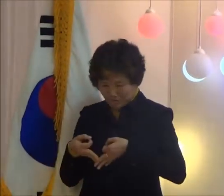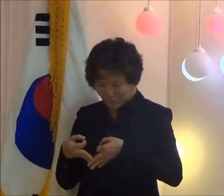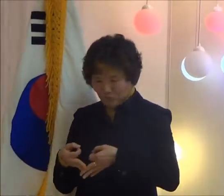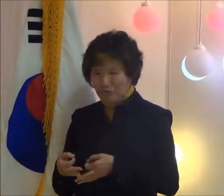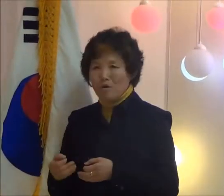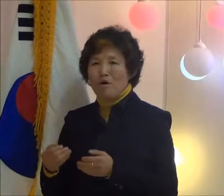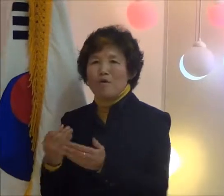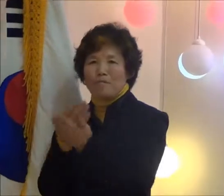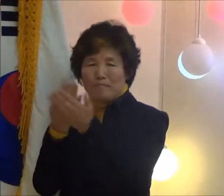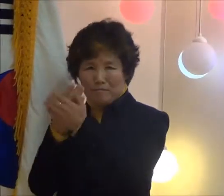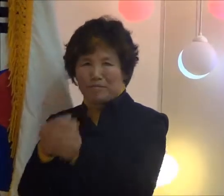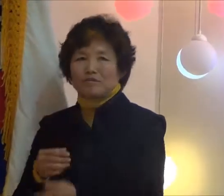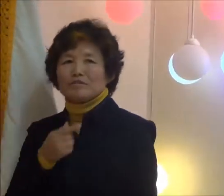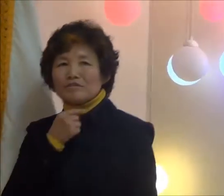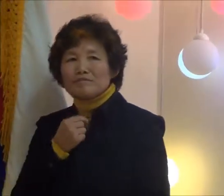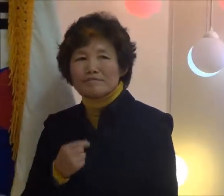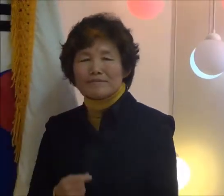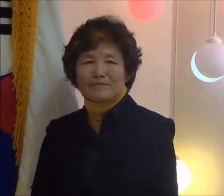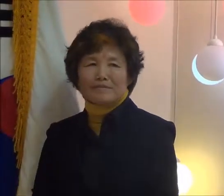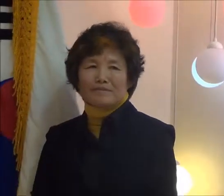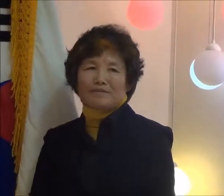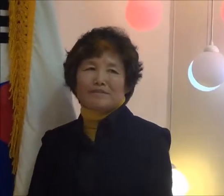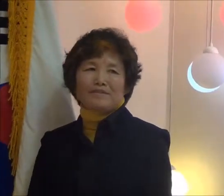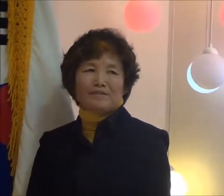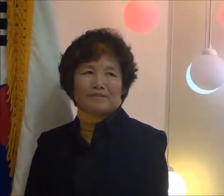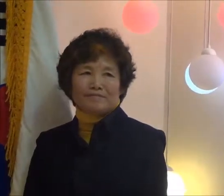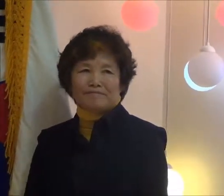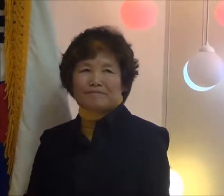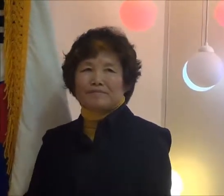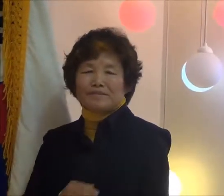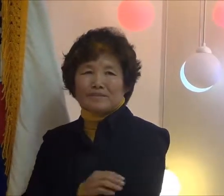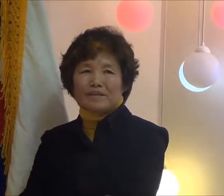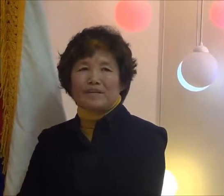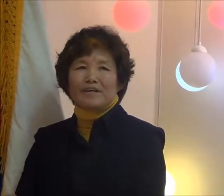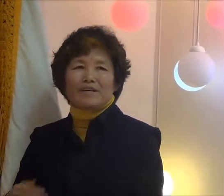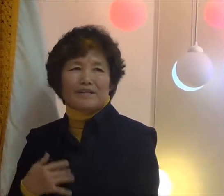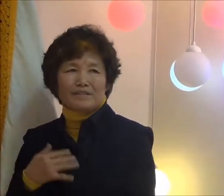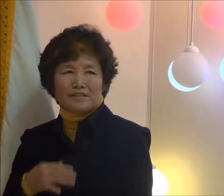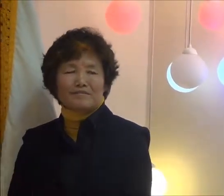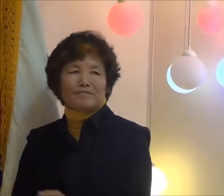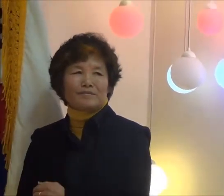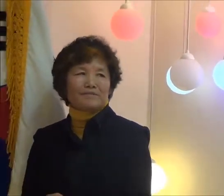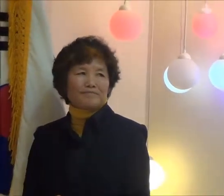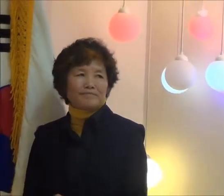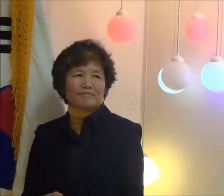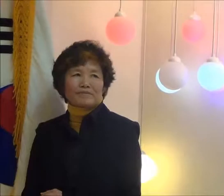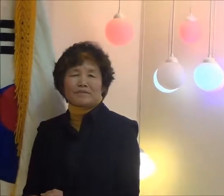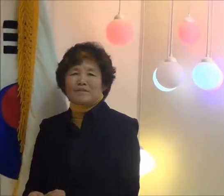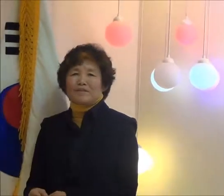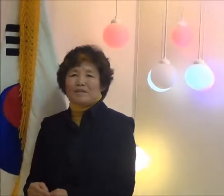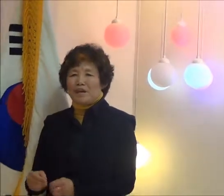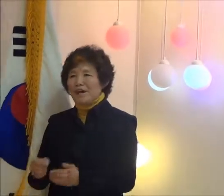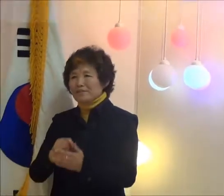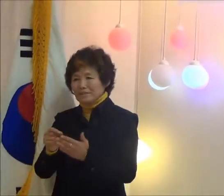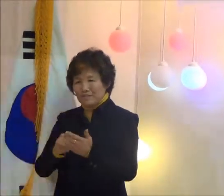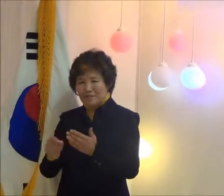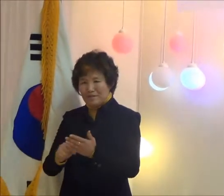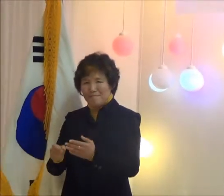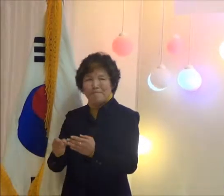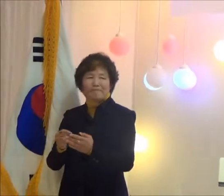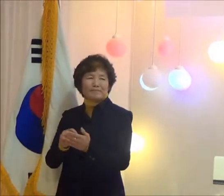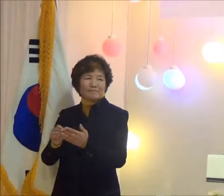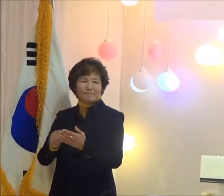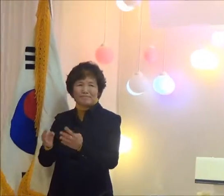개발하고 싶었습니다. 제가 널리 잘 아시다시피 제가 영화를 전공할 때 시나리오를 많이 썼거든요.